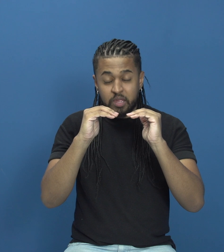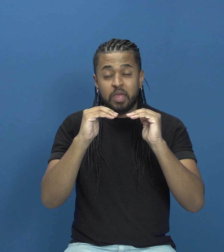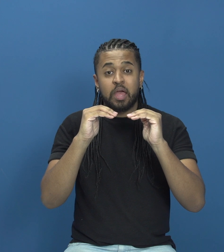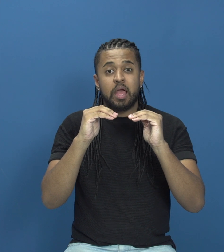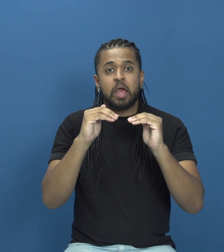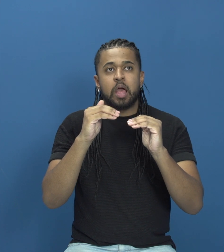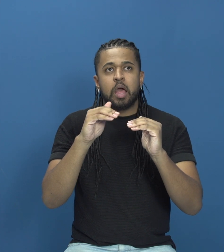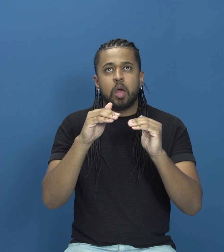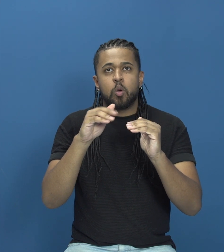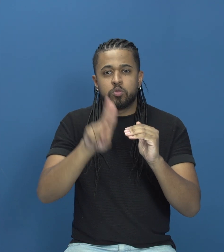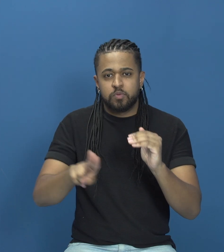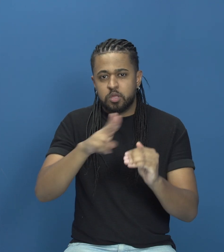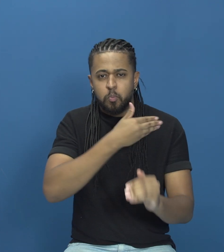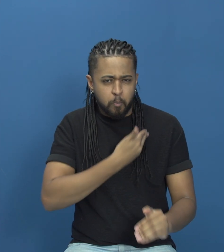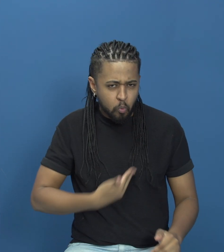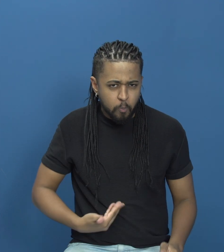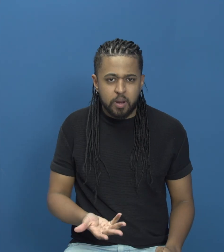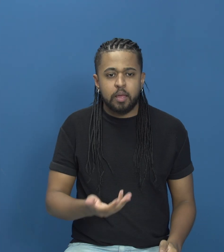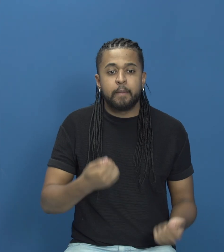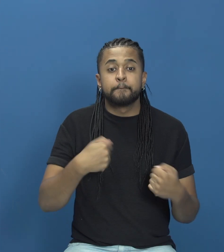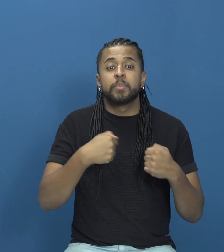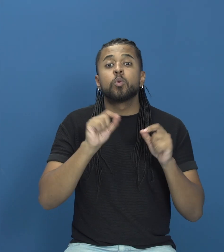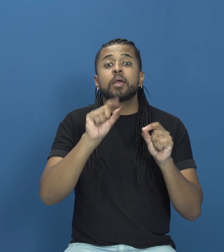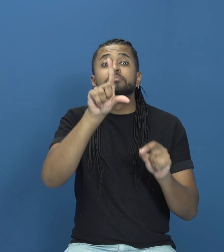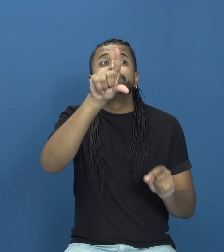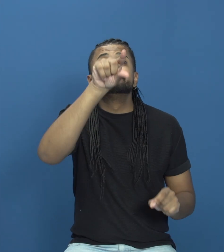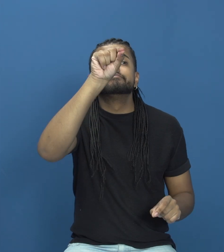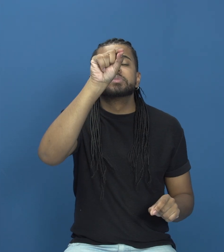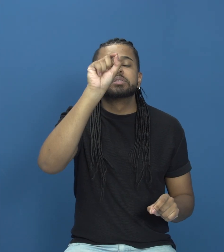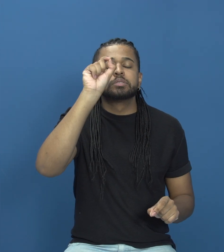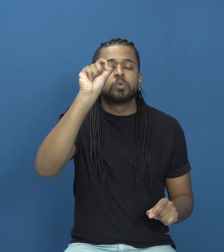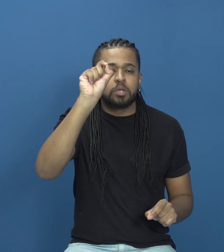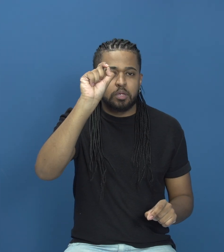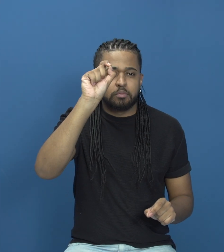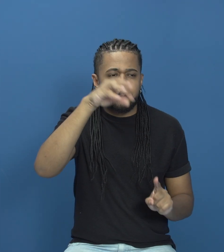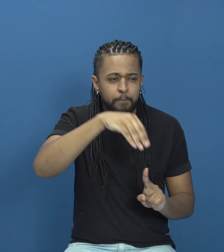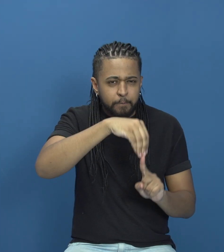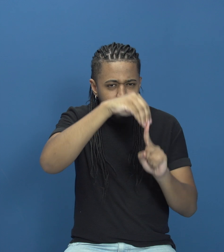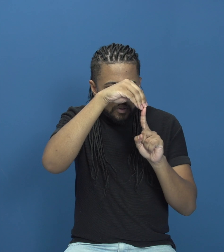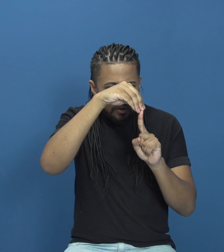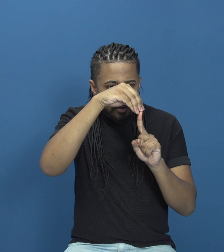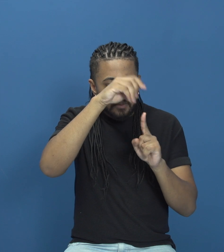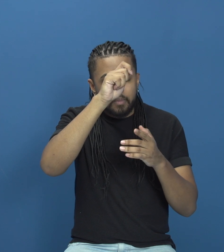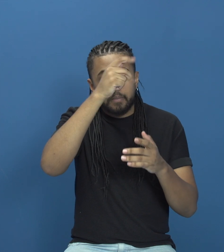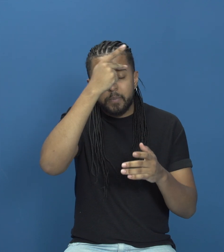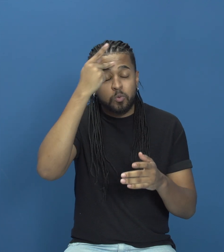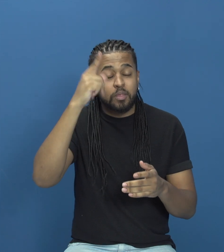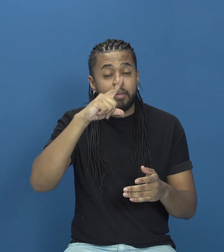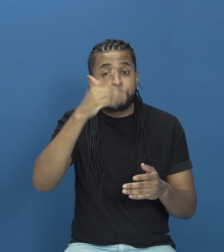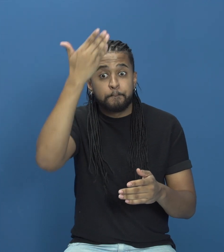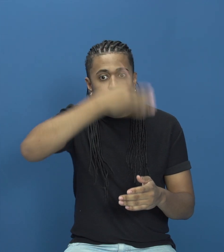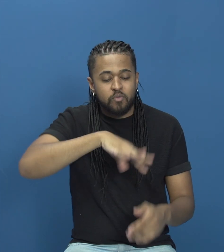as instituições públicas de ensino superior darão prioridade de matrícula ao candidato/candidata que comprove ter